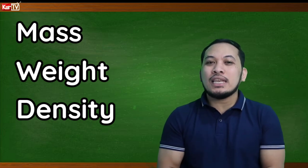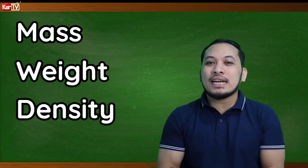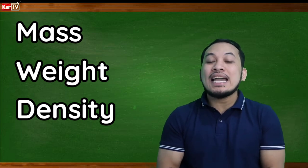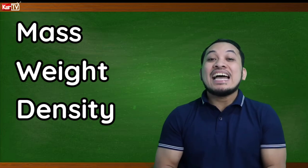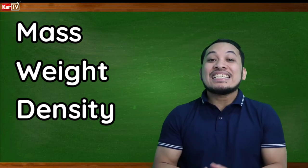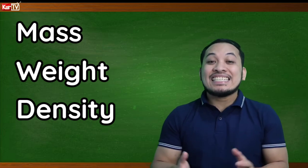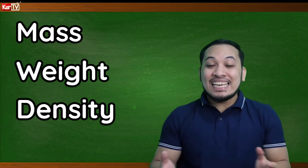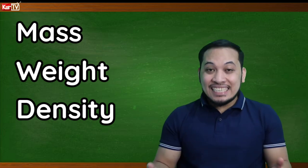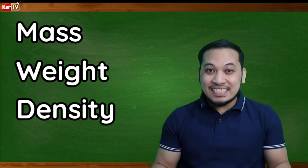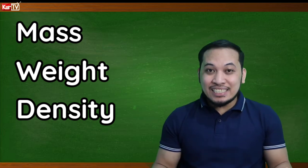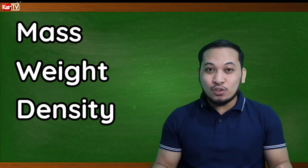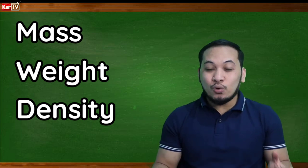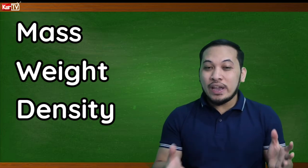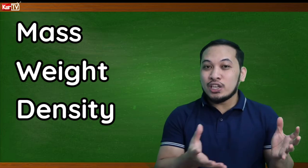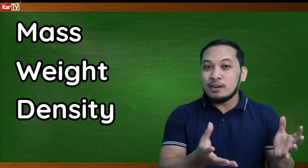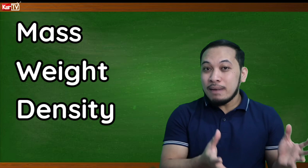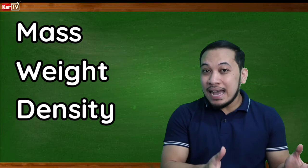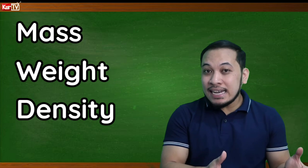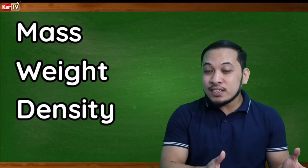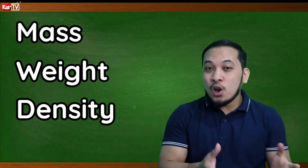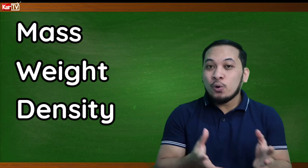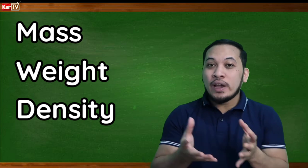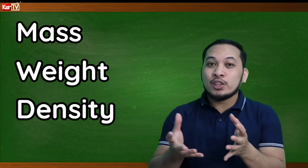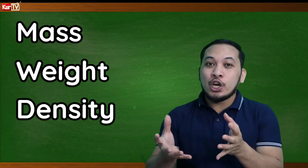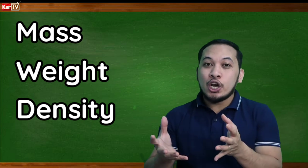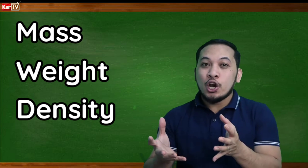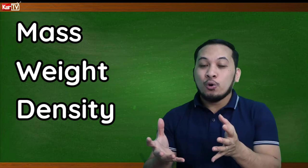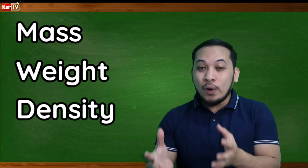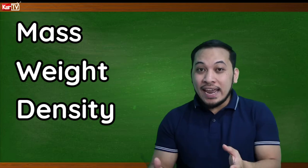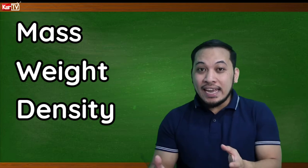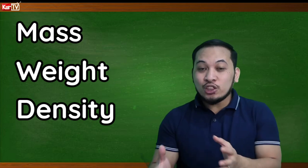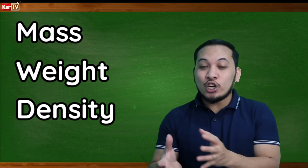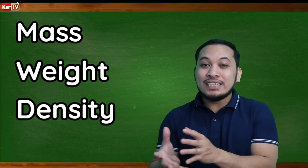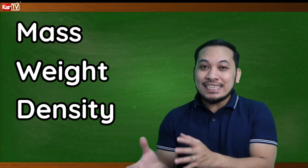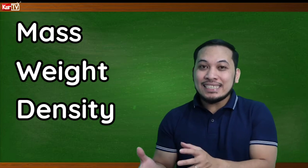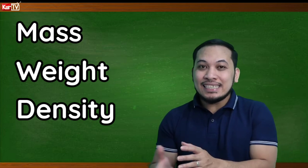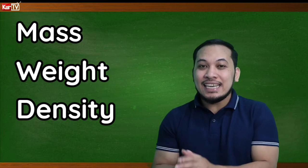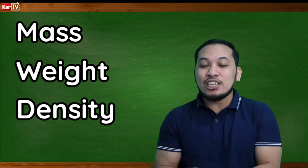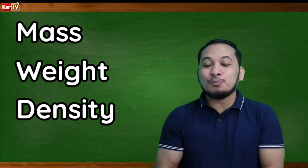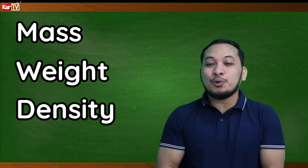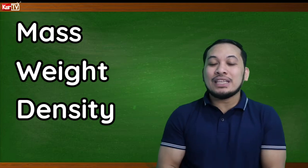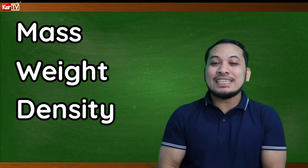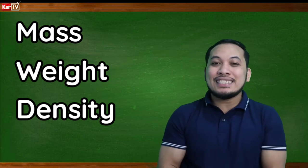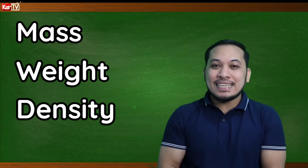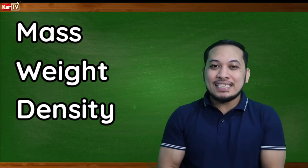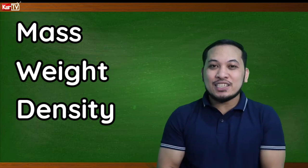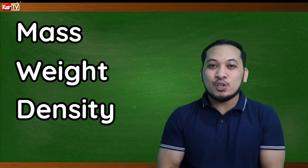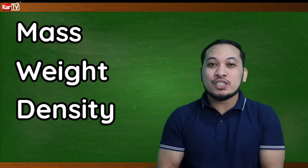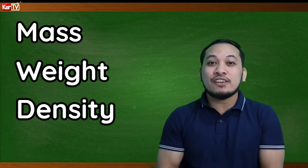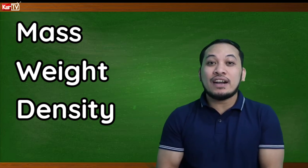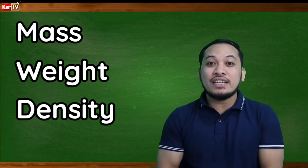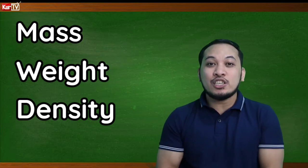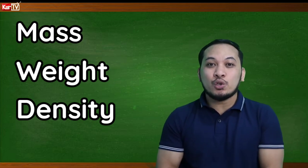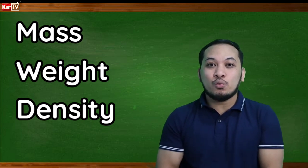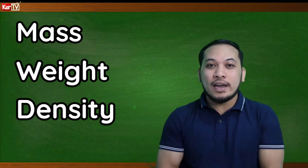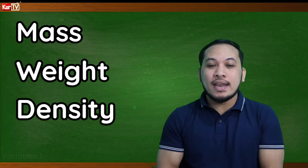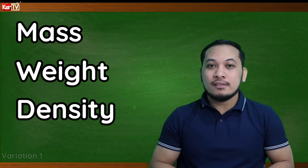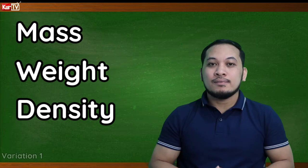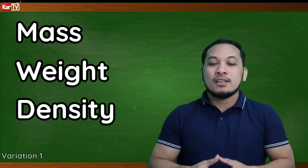silang senyas nito. Whether mass, whether weight, or density. Ganito po natin isisenyas yon sa variation 1.